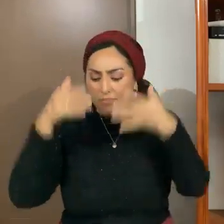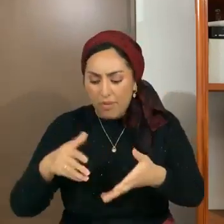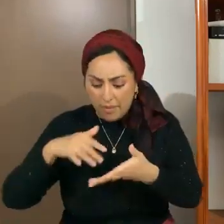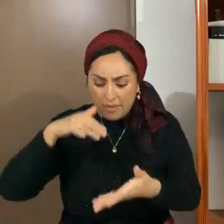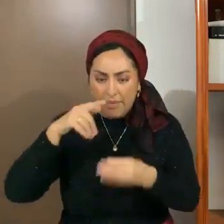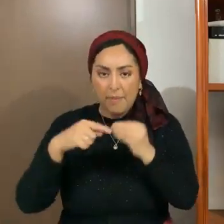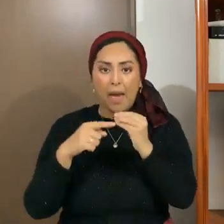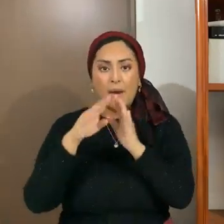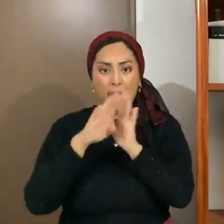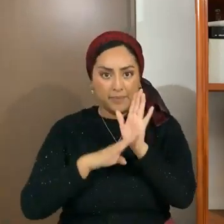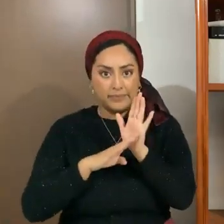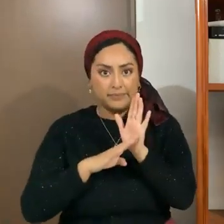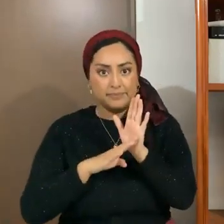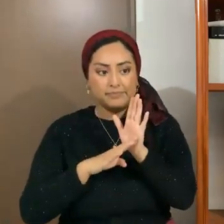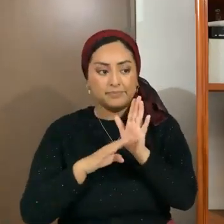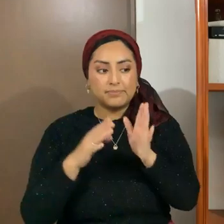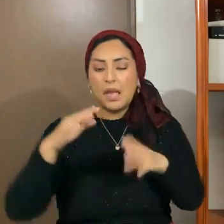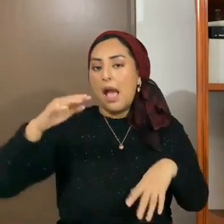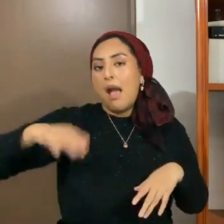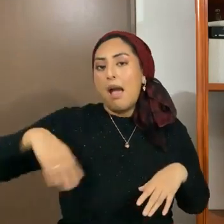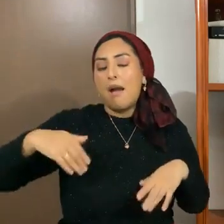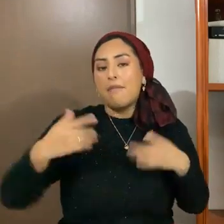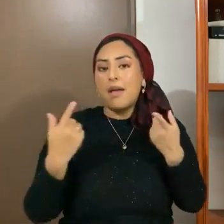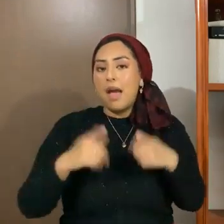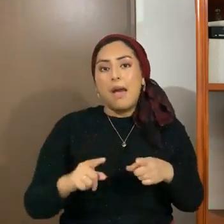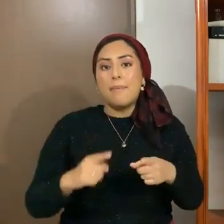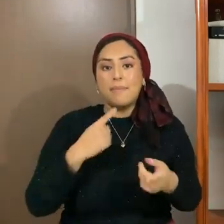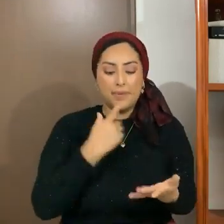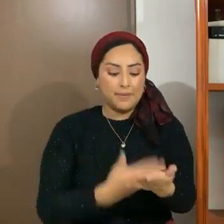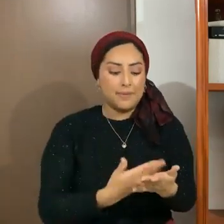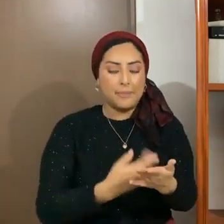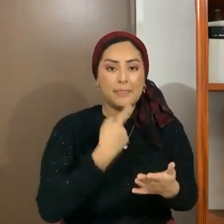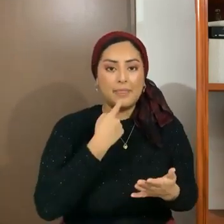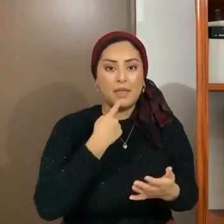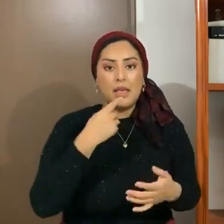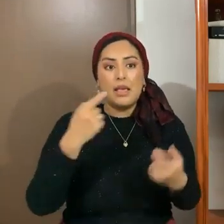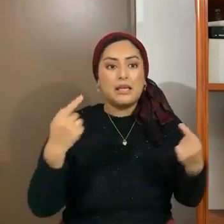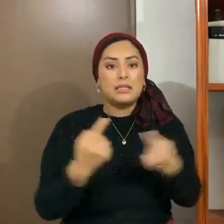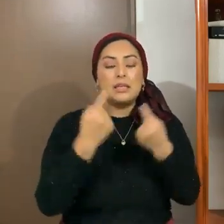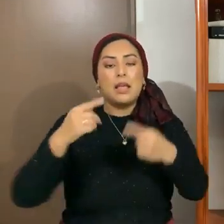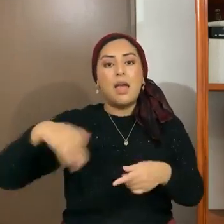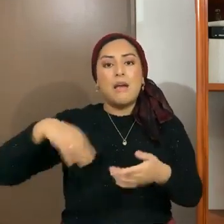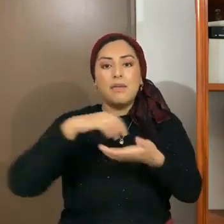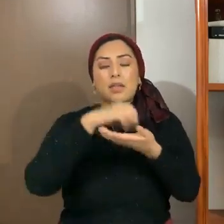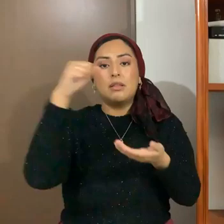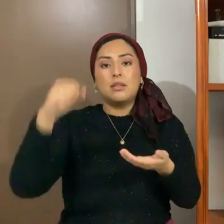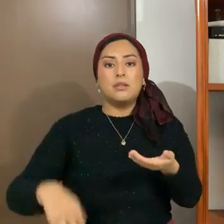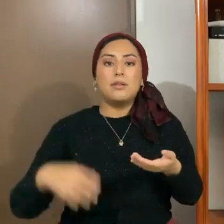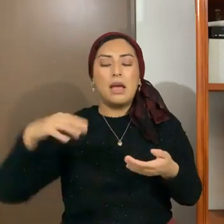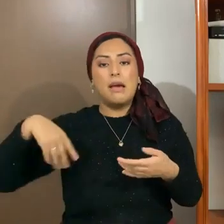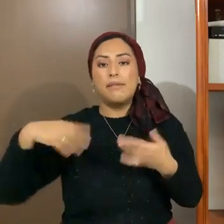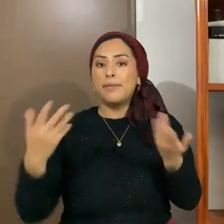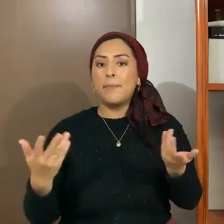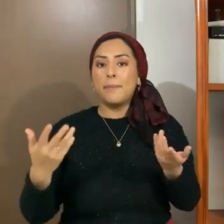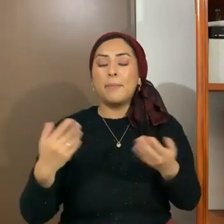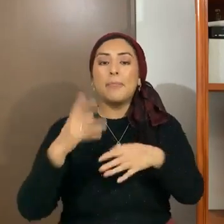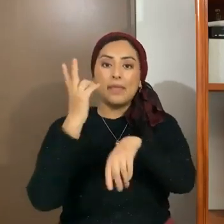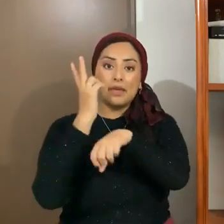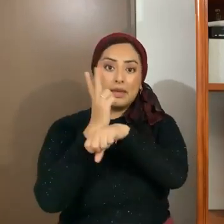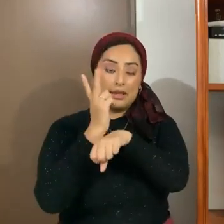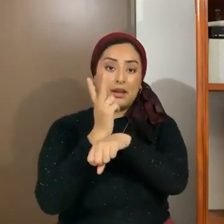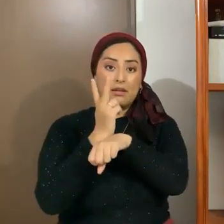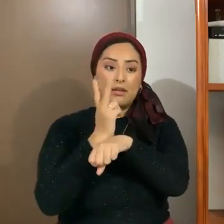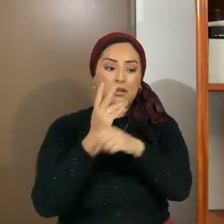Él. Sin embargo, esto no ha sucedido por lo que dice aquí, porque no se ha quitado el pecado, amados Sahim. La